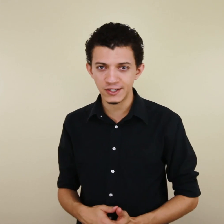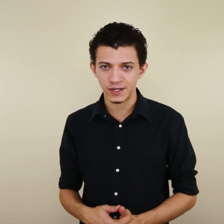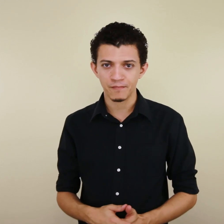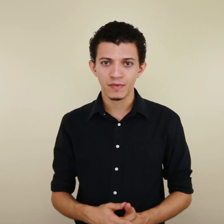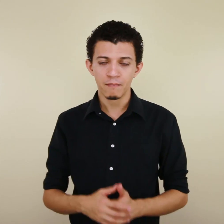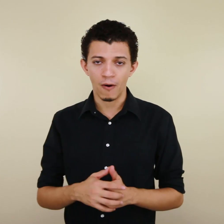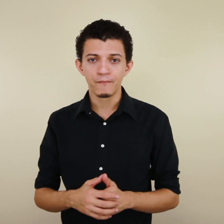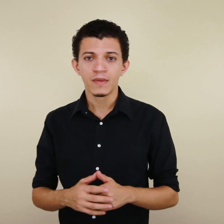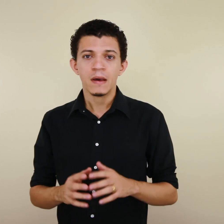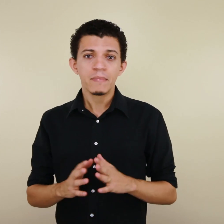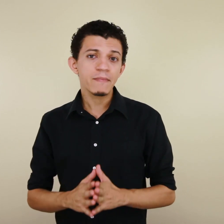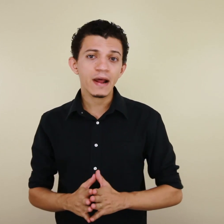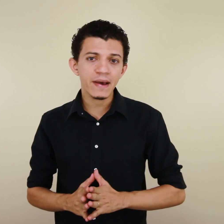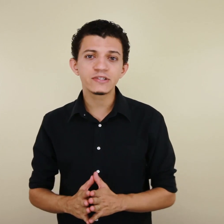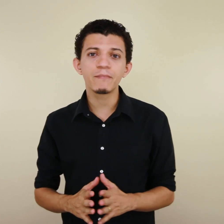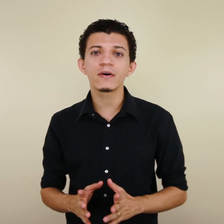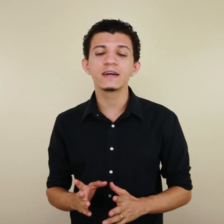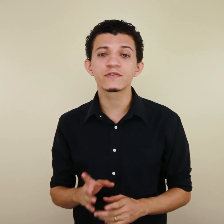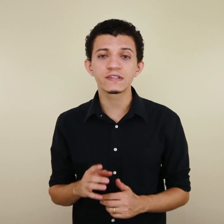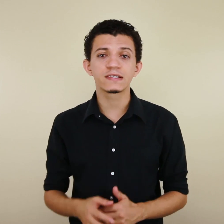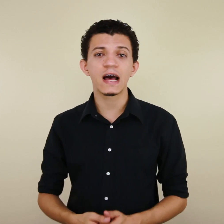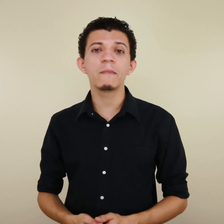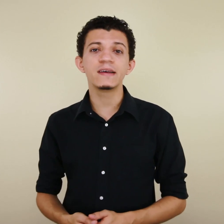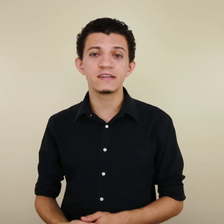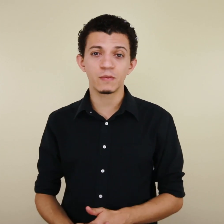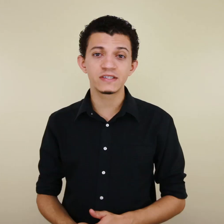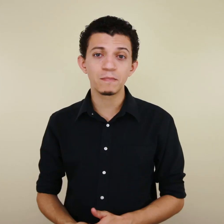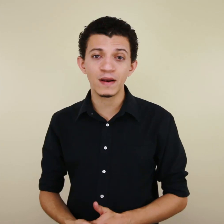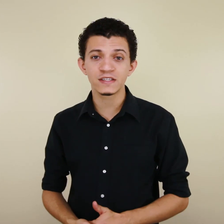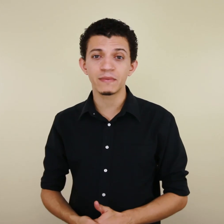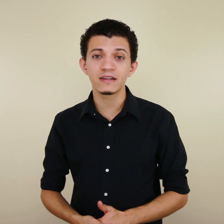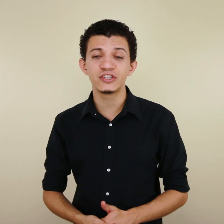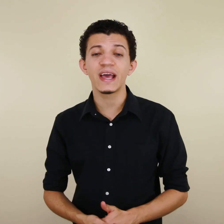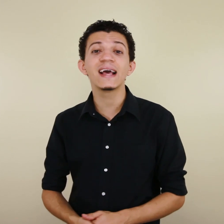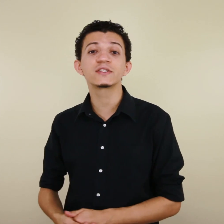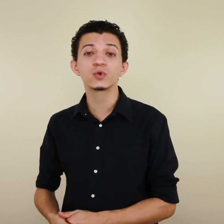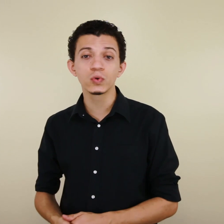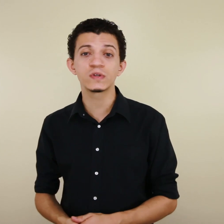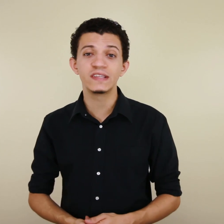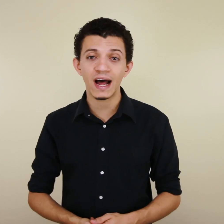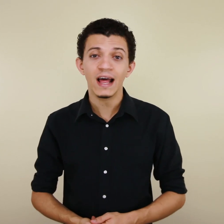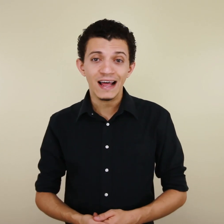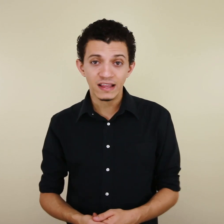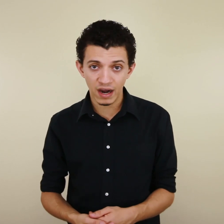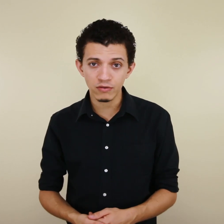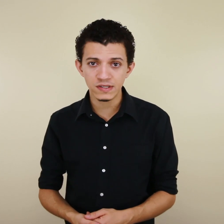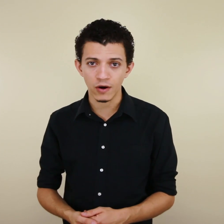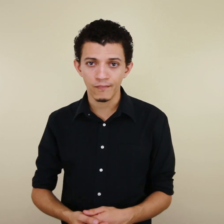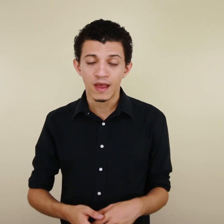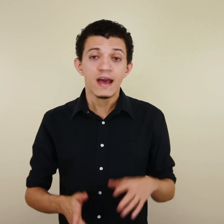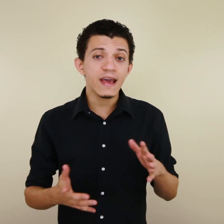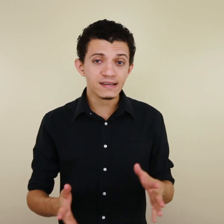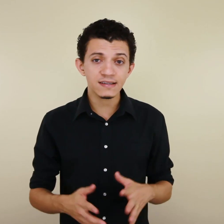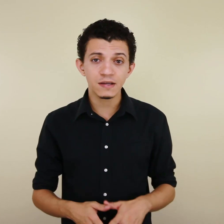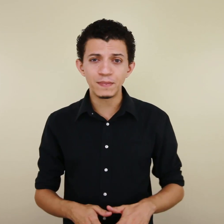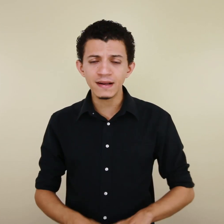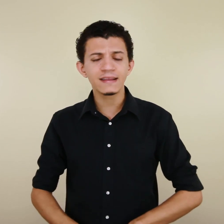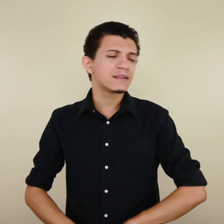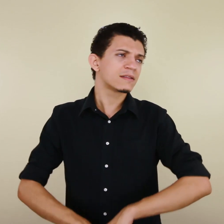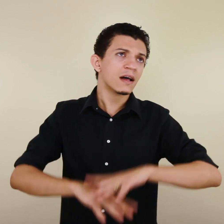dia? Bom, primeiramente é importante que você saiba que existe uma disciplina chamada de Estudos da Tradução. E essa disciplina, dentre